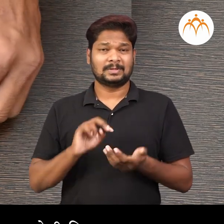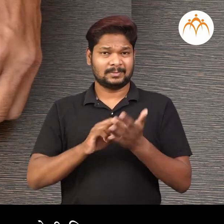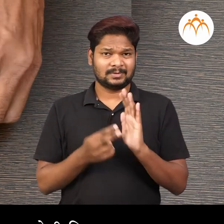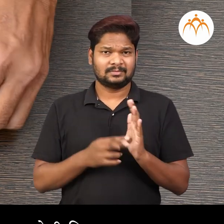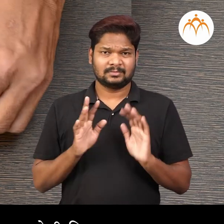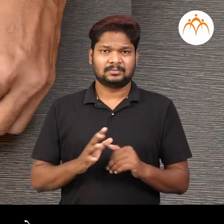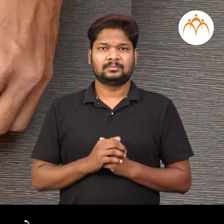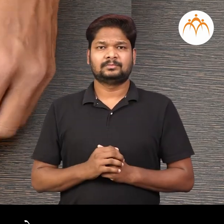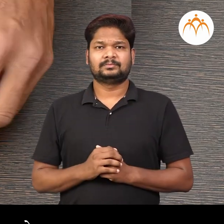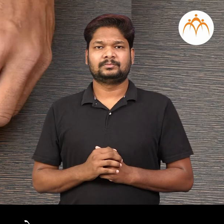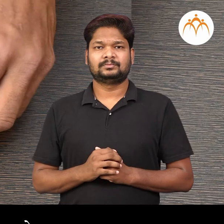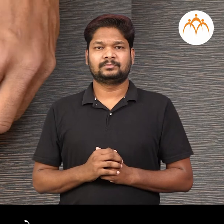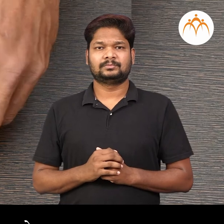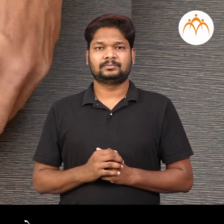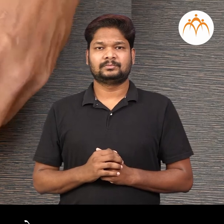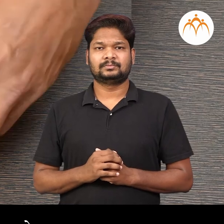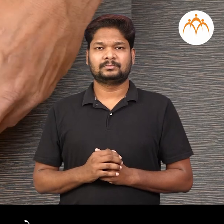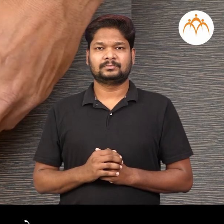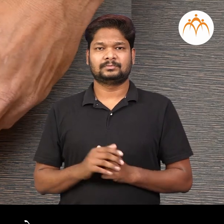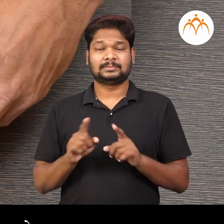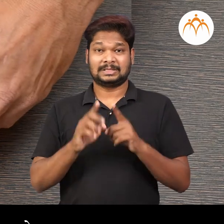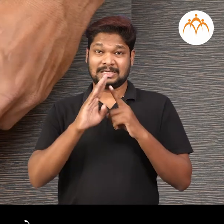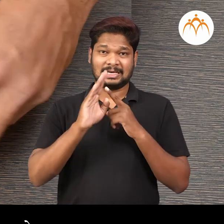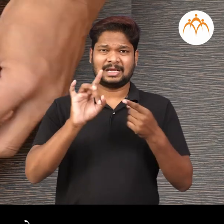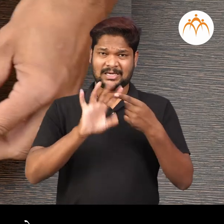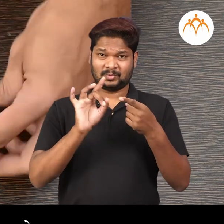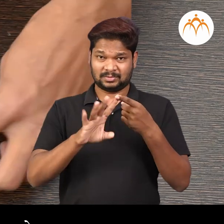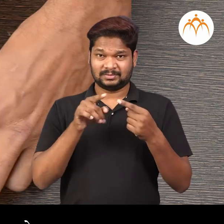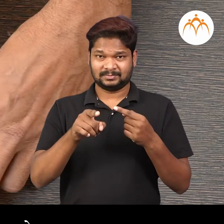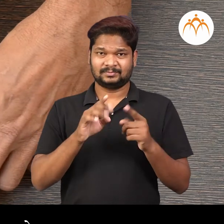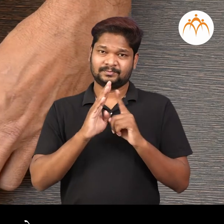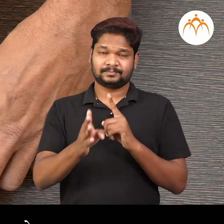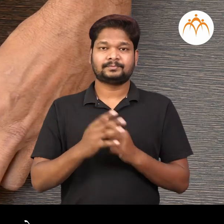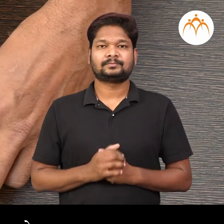क्वेरी विद्युत रासायनिक व्यवस्था